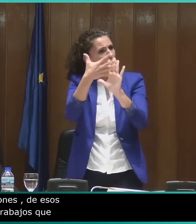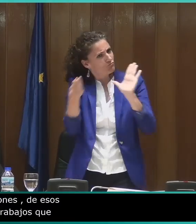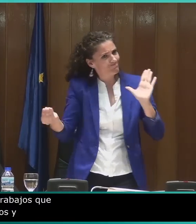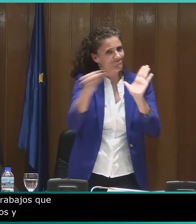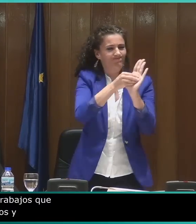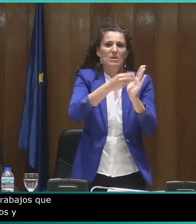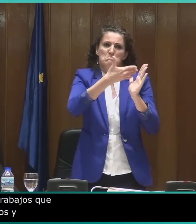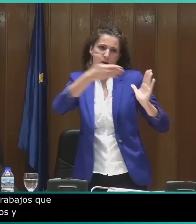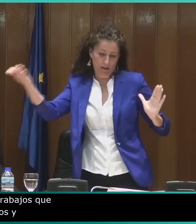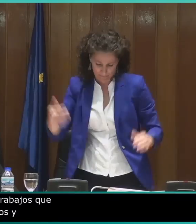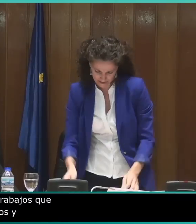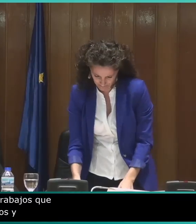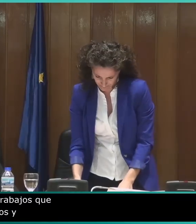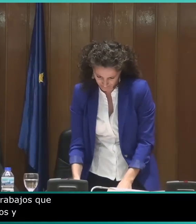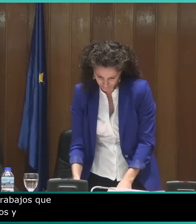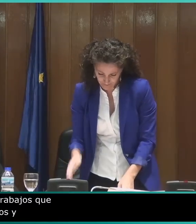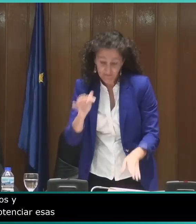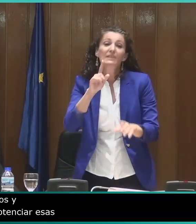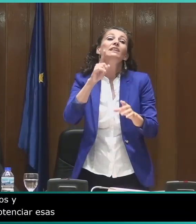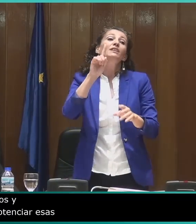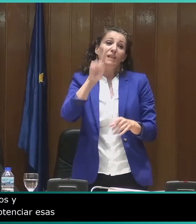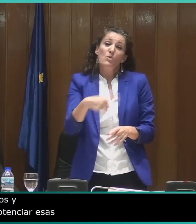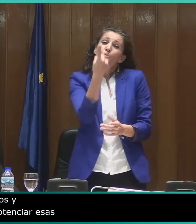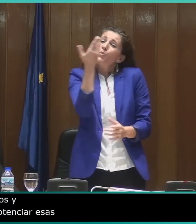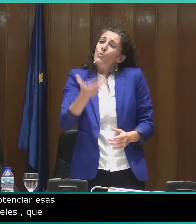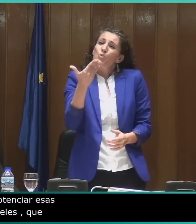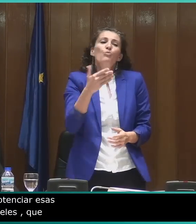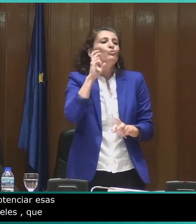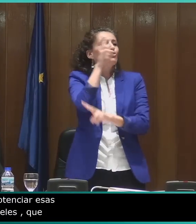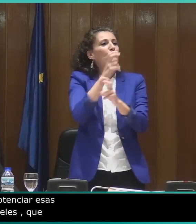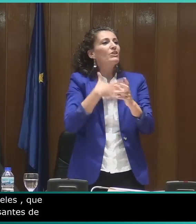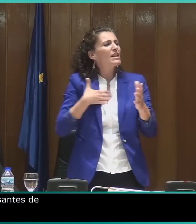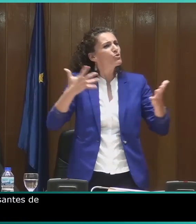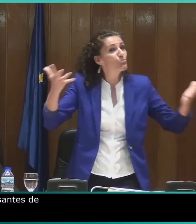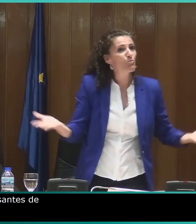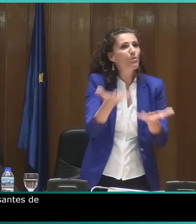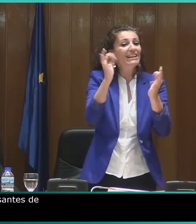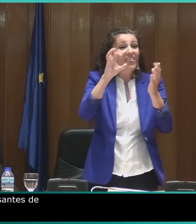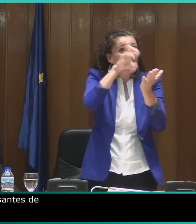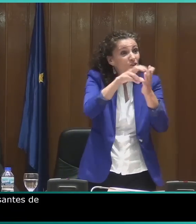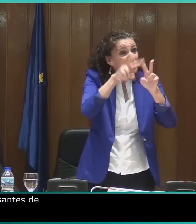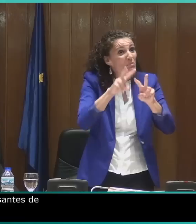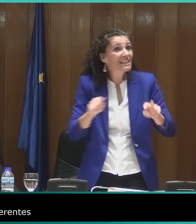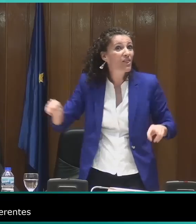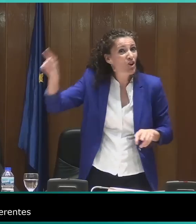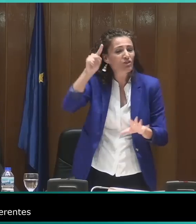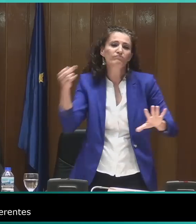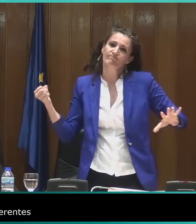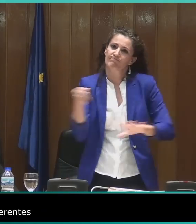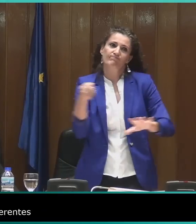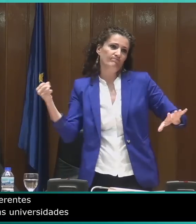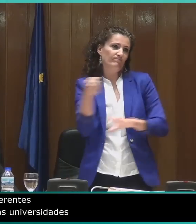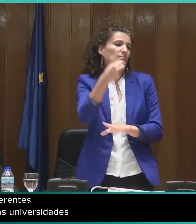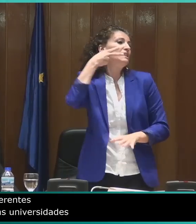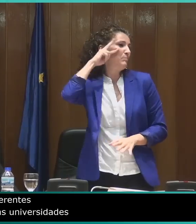La formación de diferentes características en las universidades debe recoger la lengua de signos. Eso también es otro objetivo de